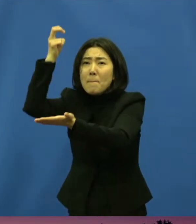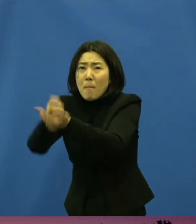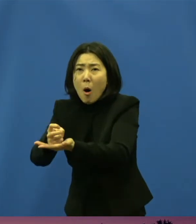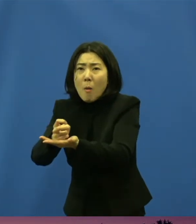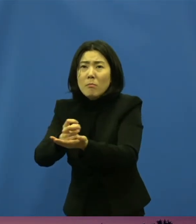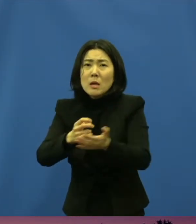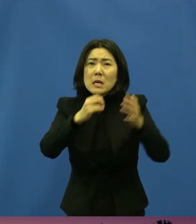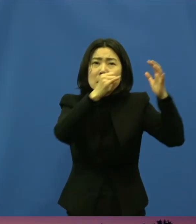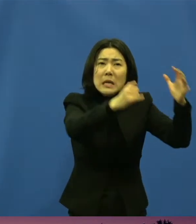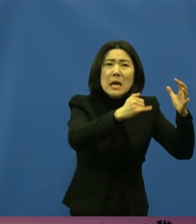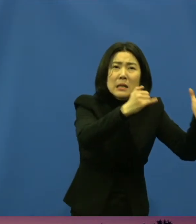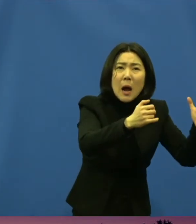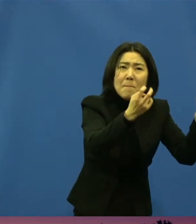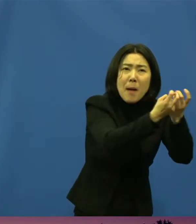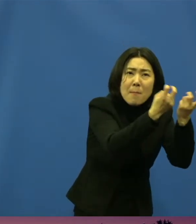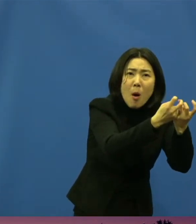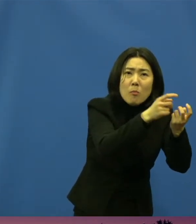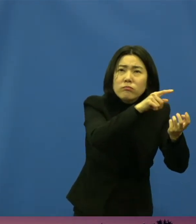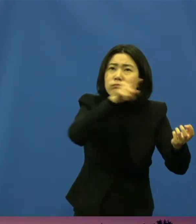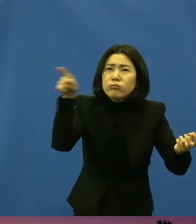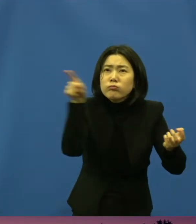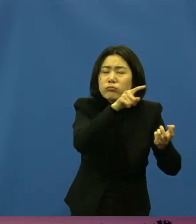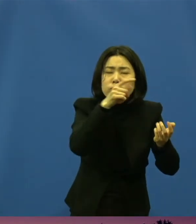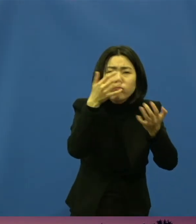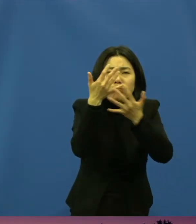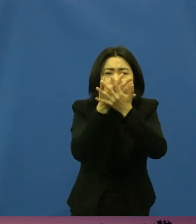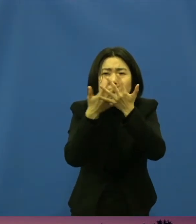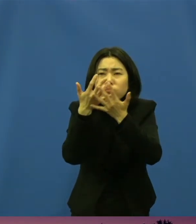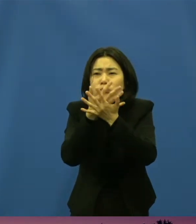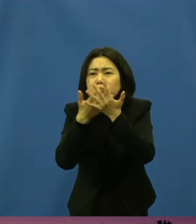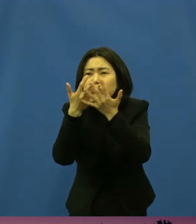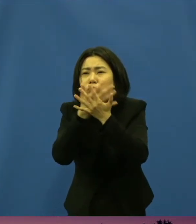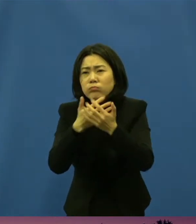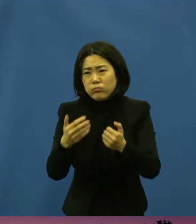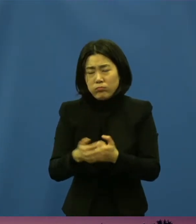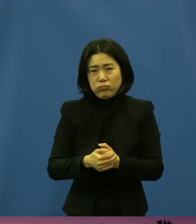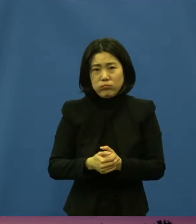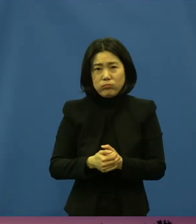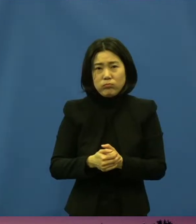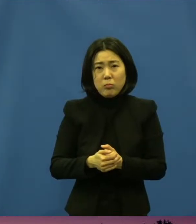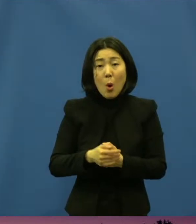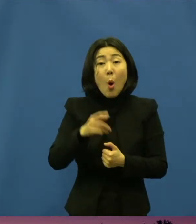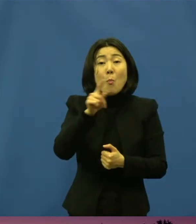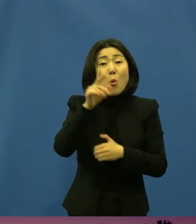문제는 성경이 절대적 기준인데 문제는 성경을 우리가 안 보는 거예요.